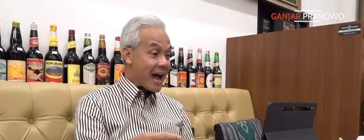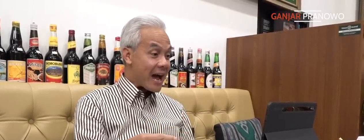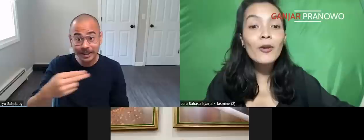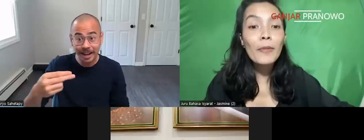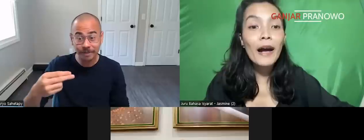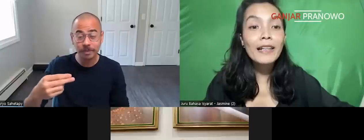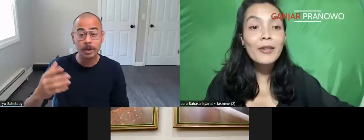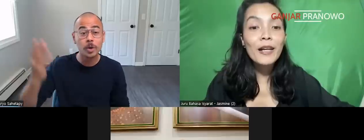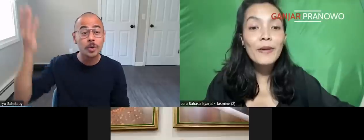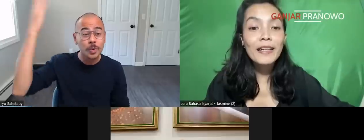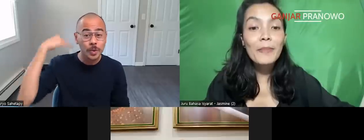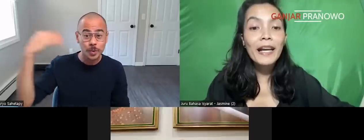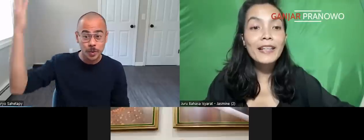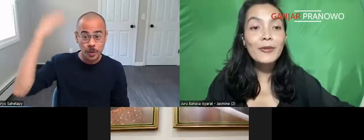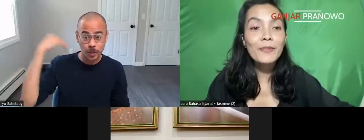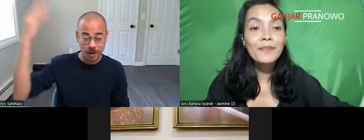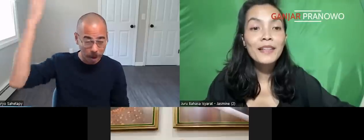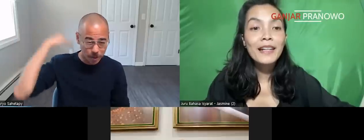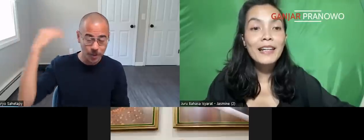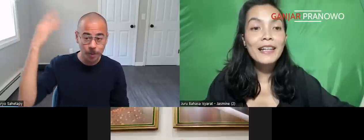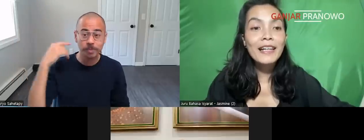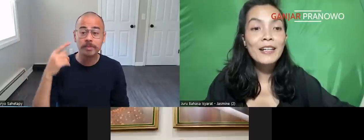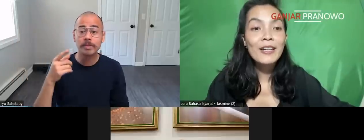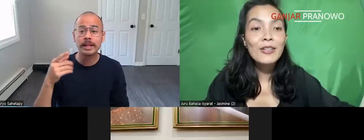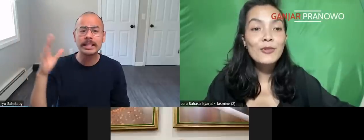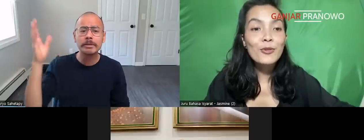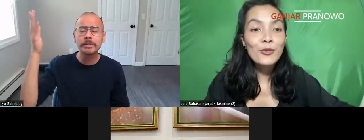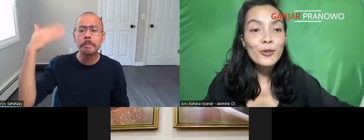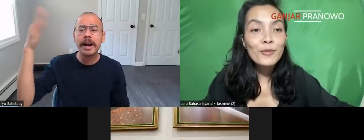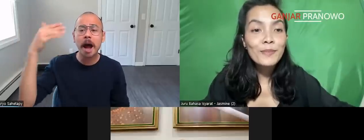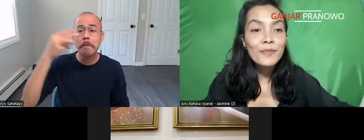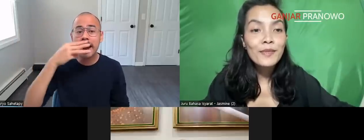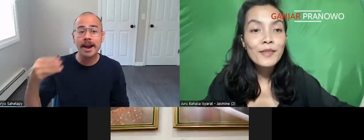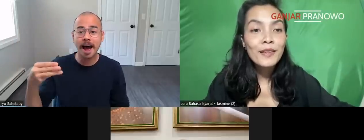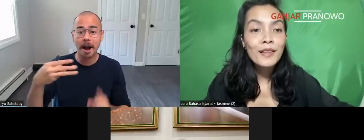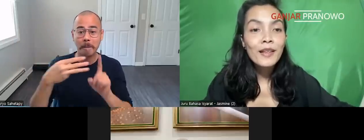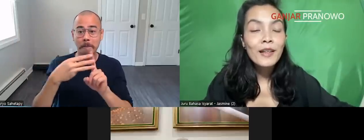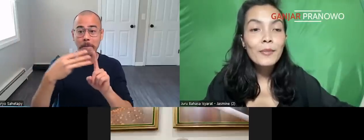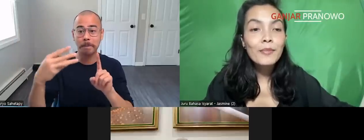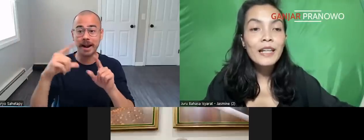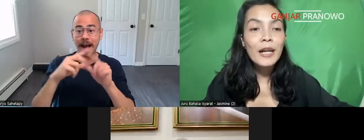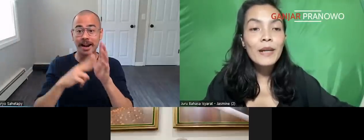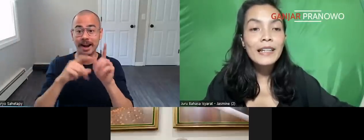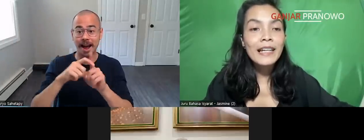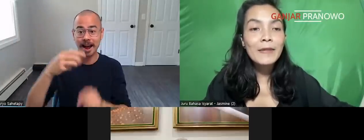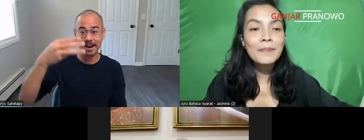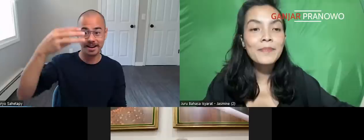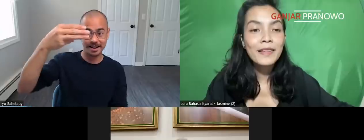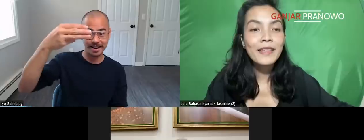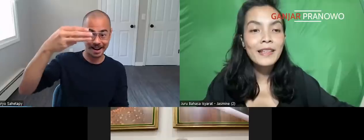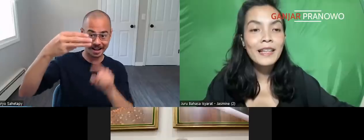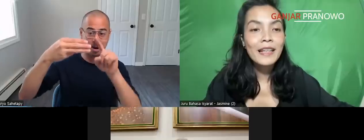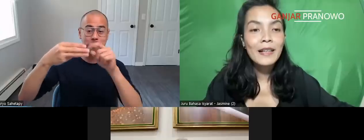bendera Pak tahu enggak Pak kenapa kayak gitu karena kenapa dulu bendera